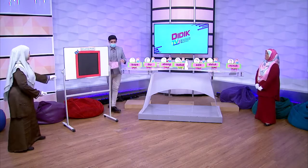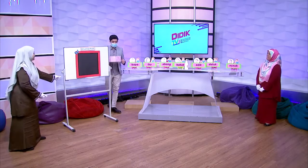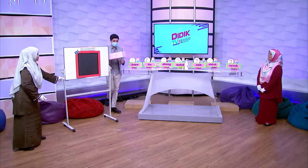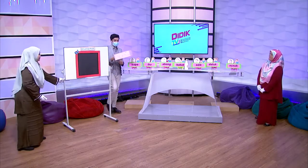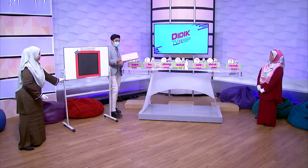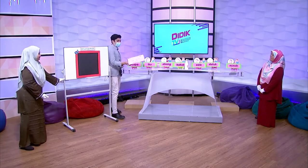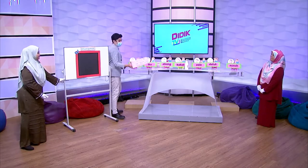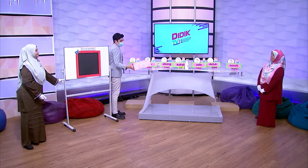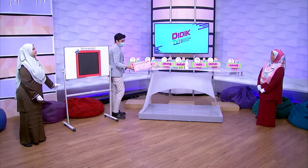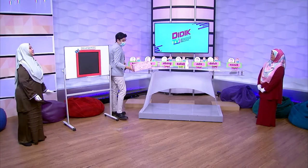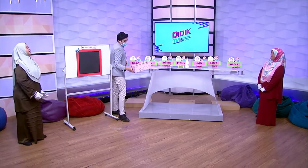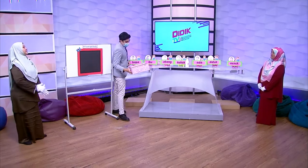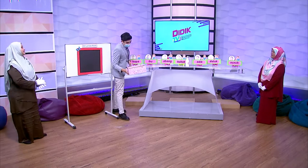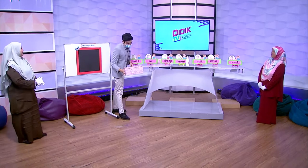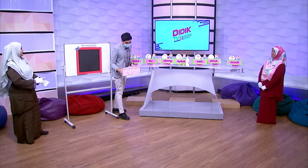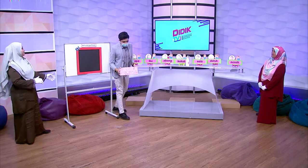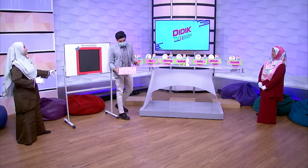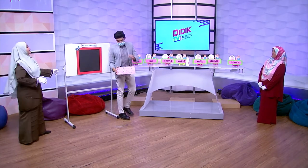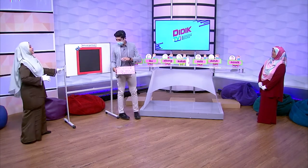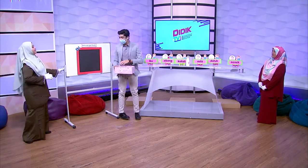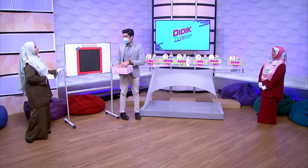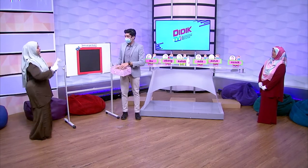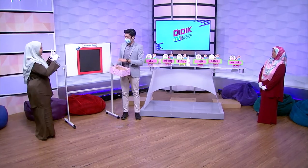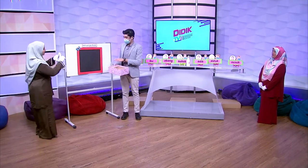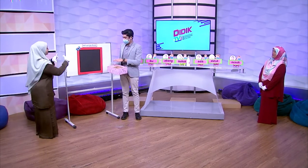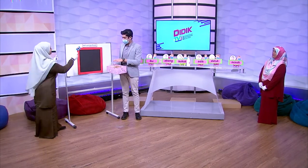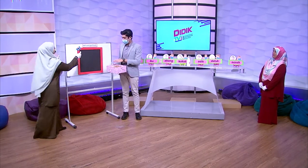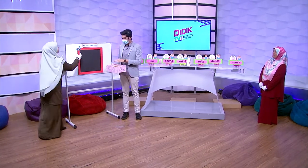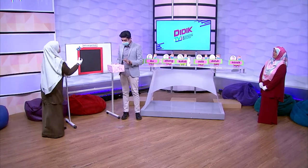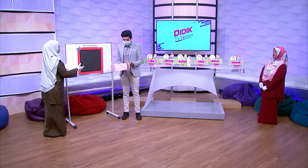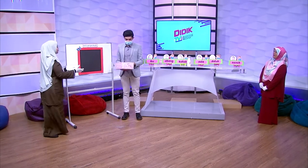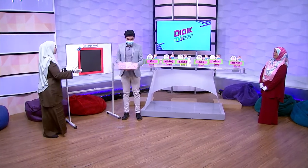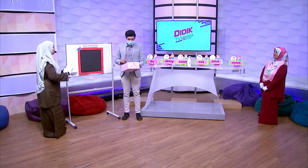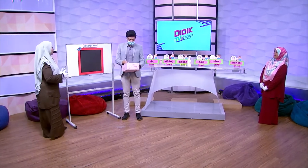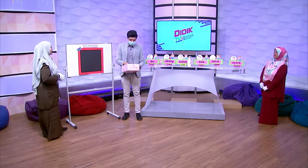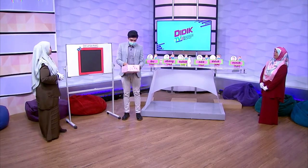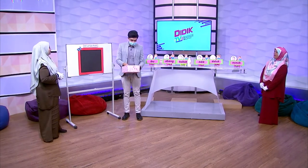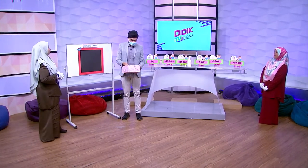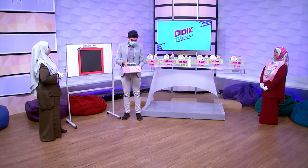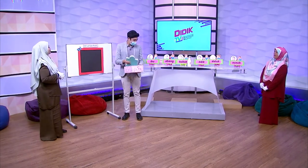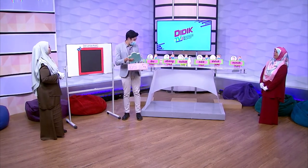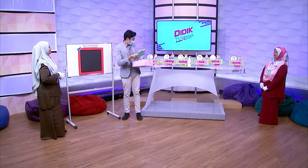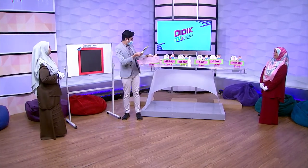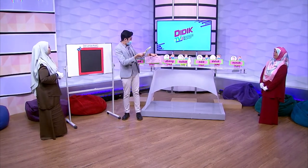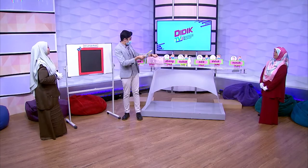Wah ini pak jadi kita lihat dekat sini percaya ke sini ya Oke Oke